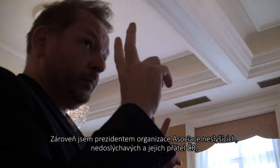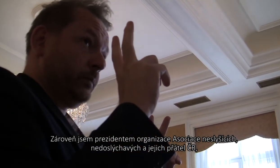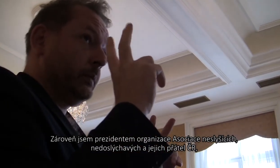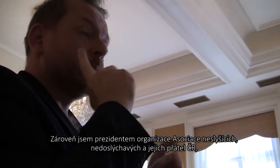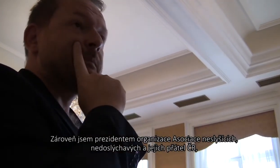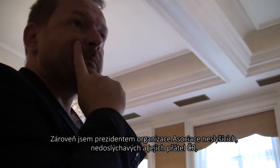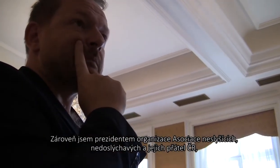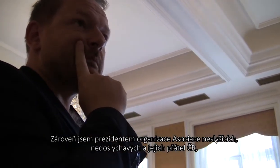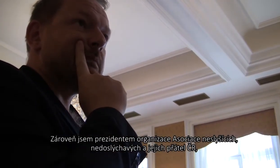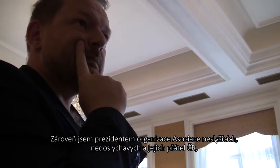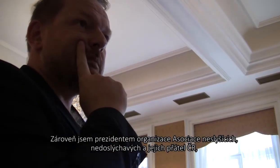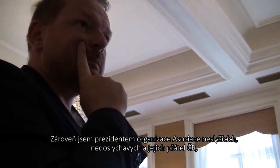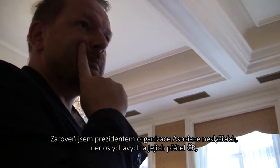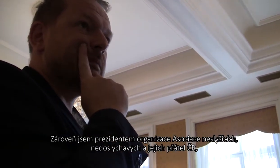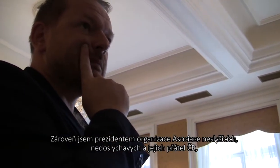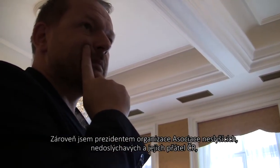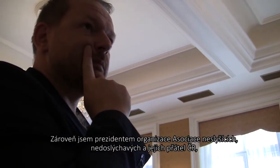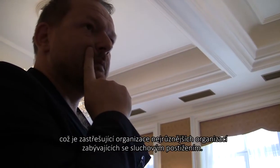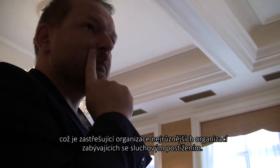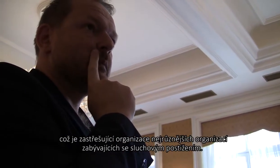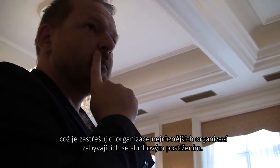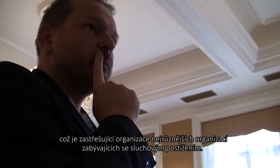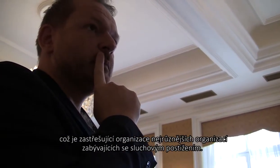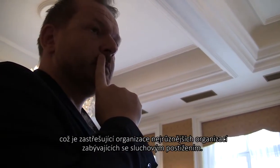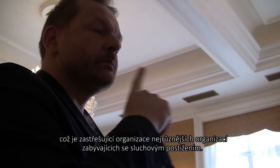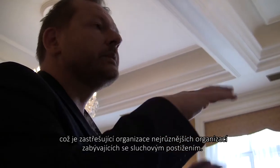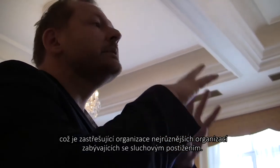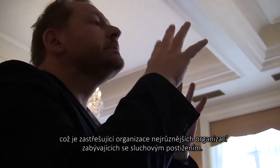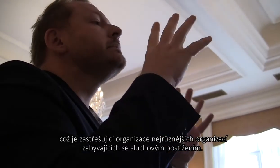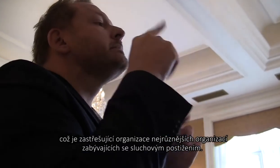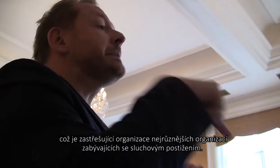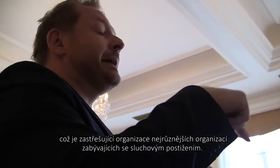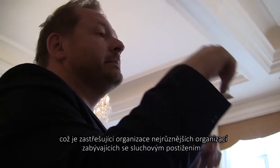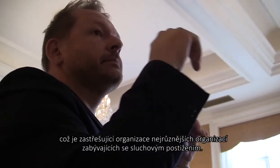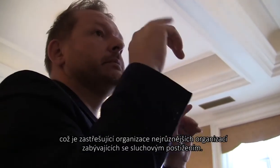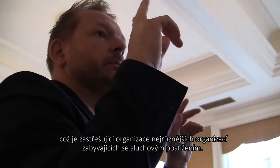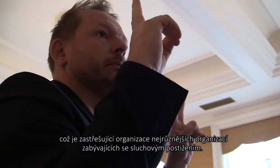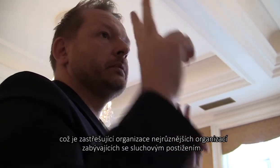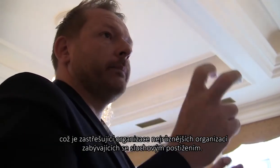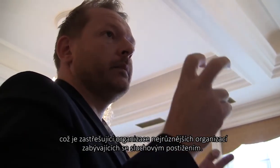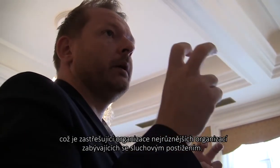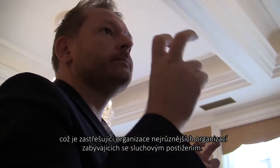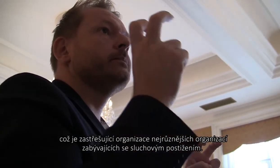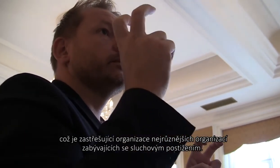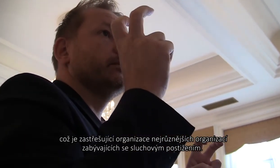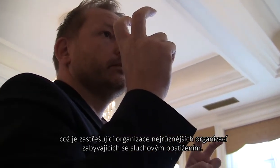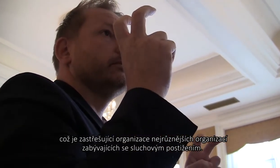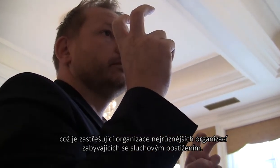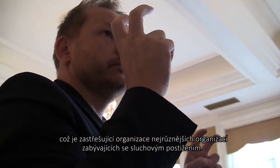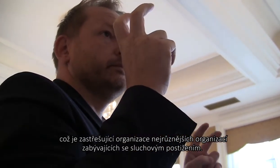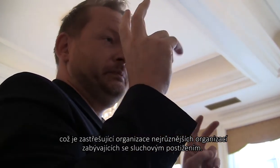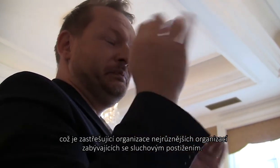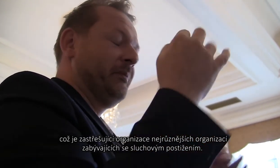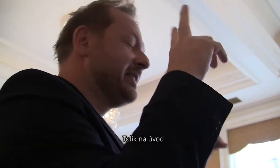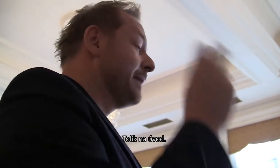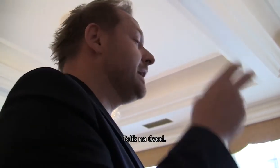neslyšících, nedoslýchavých a jejich přátel České republiky, což je zastřešující organizace nejrůznějších organizací zabývající se